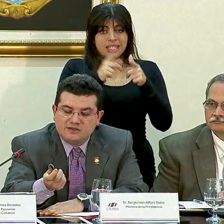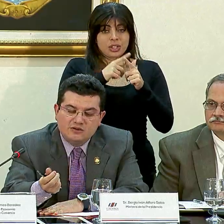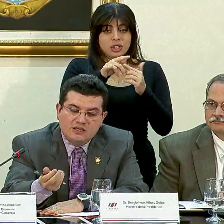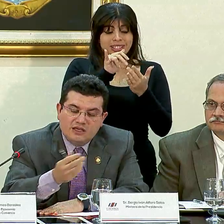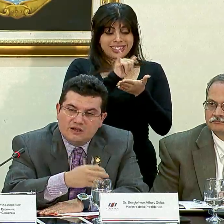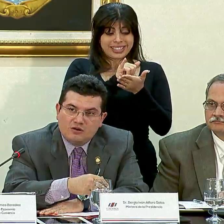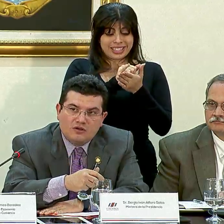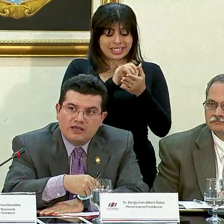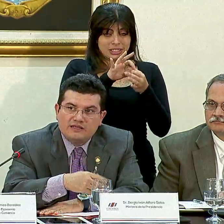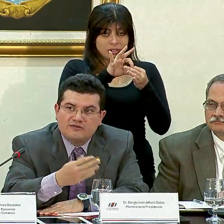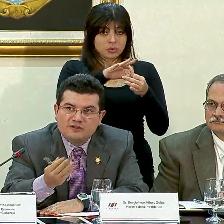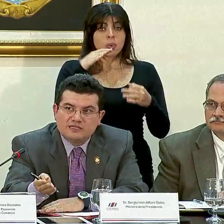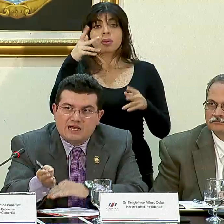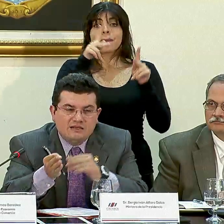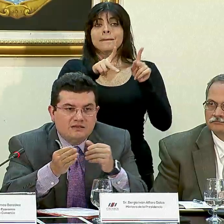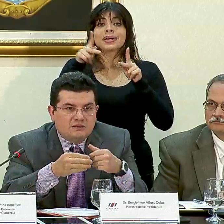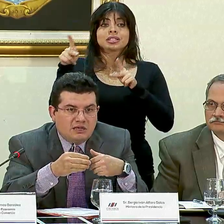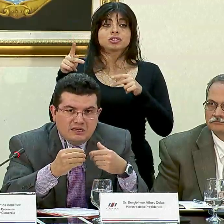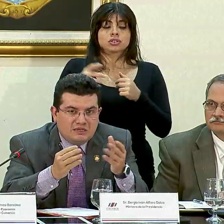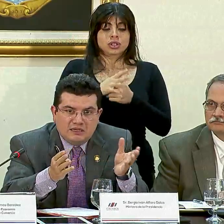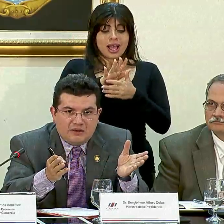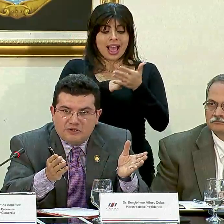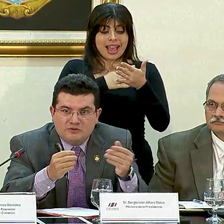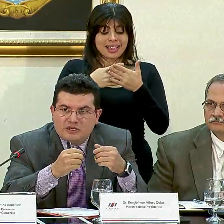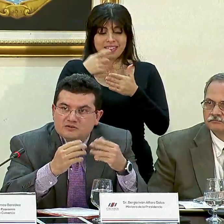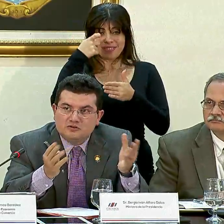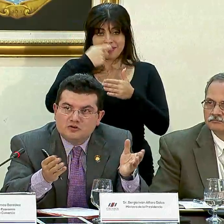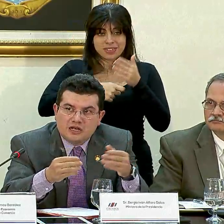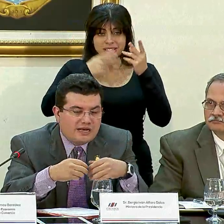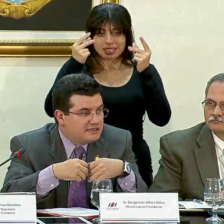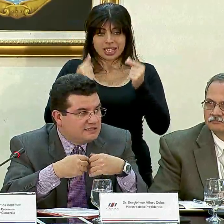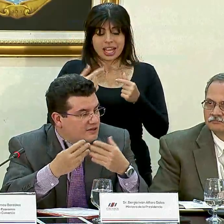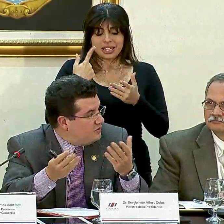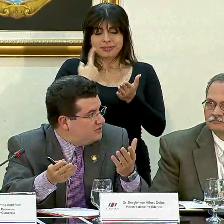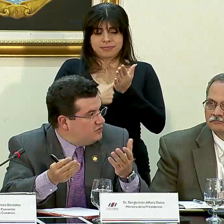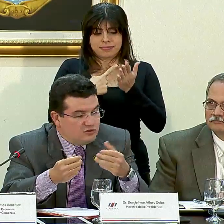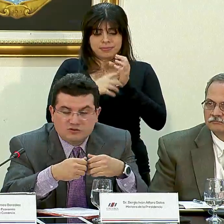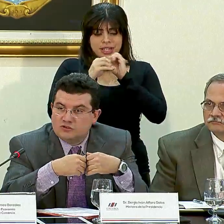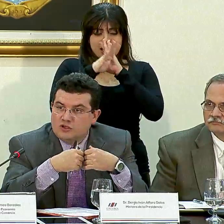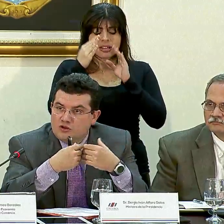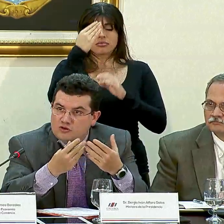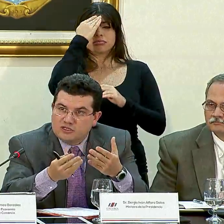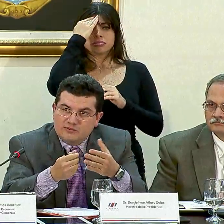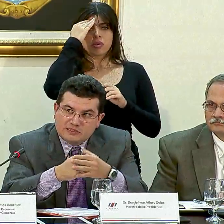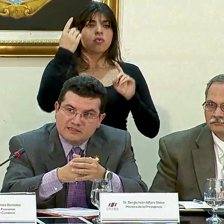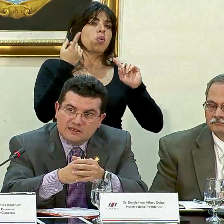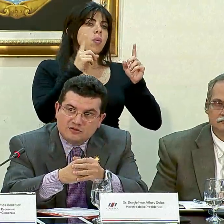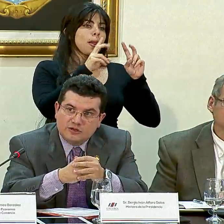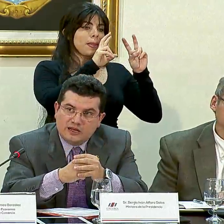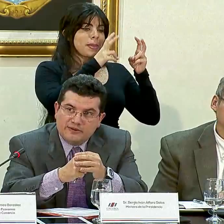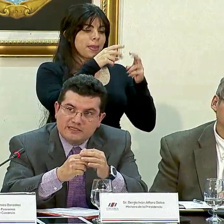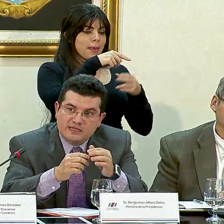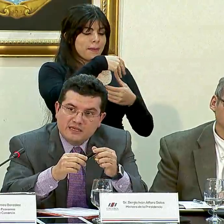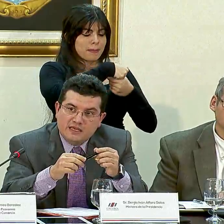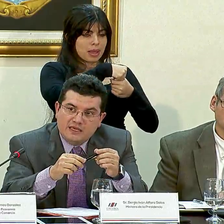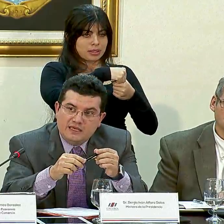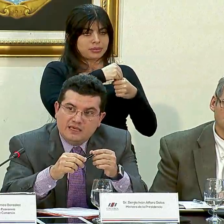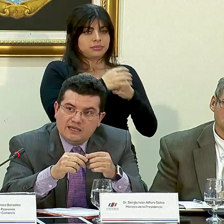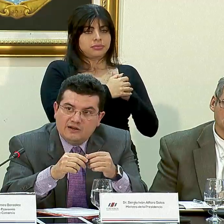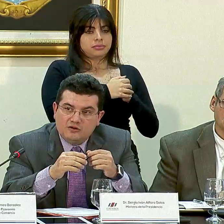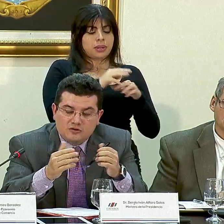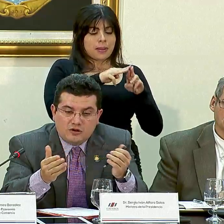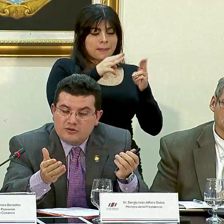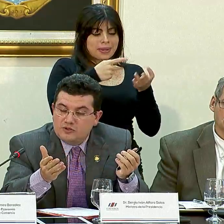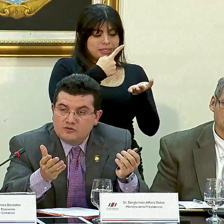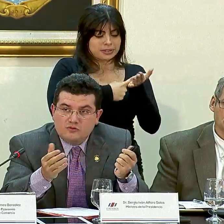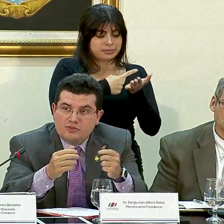ese sentido, en cuanto a la agenda fiscal, ha habido una discusión clara, se sabe cuáles son los temas que están sobre la mesa, y